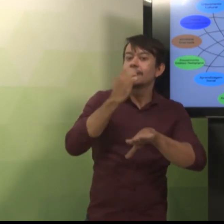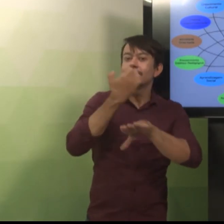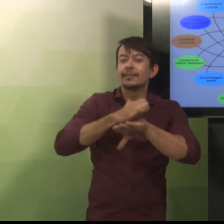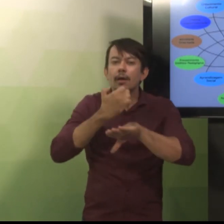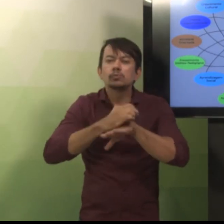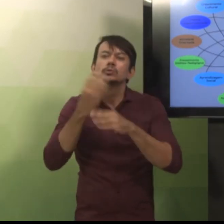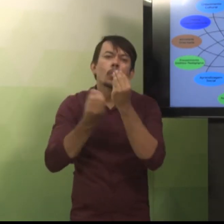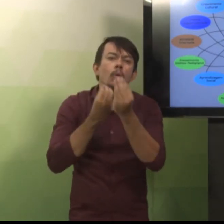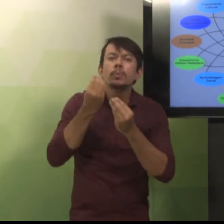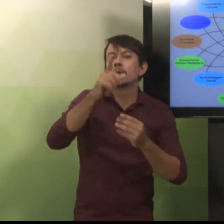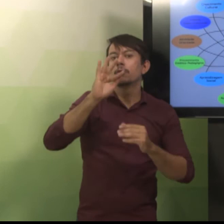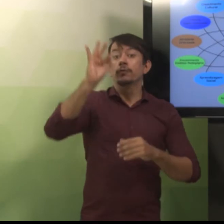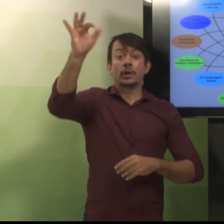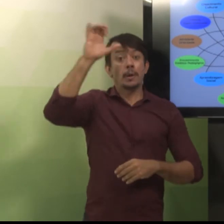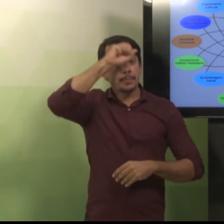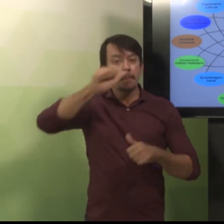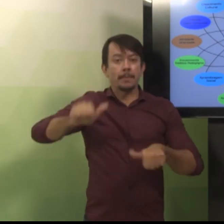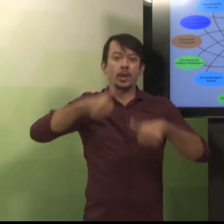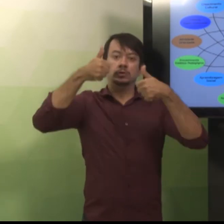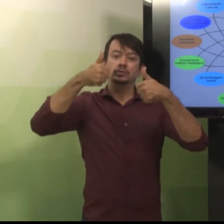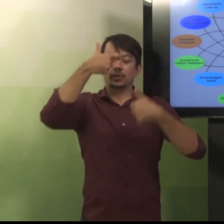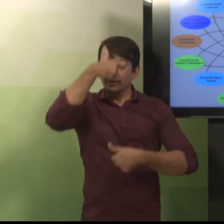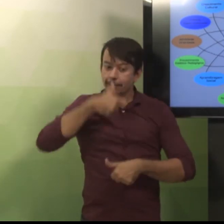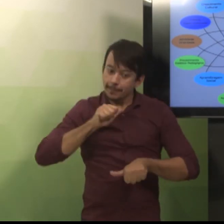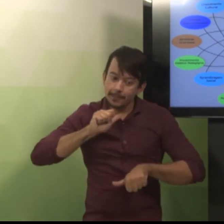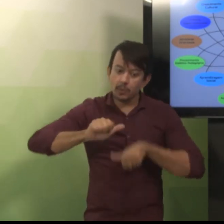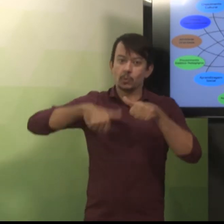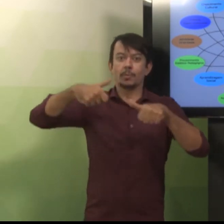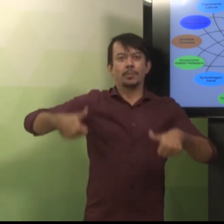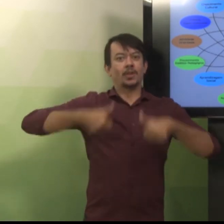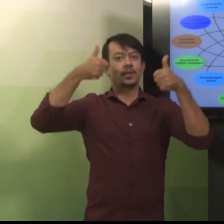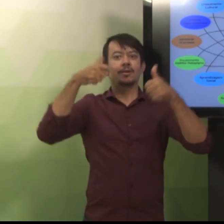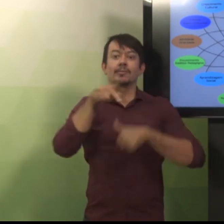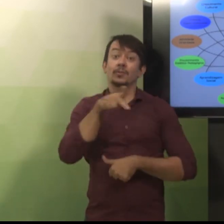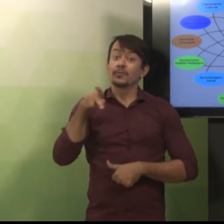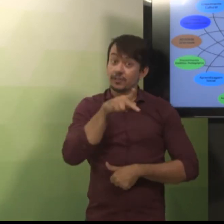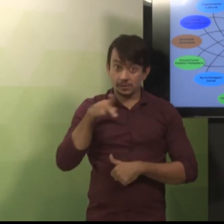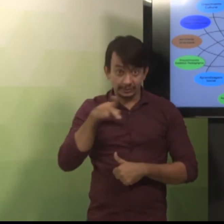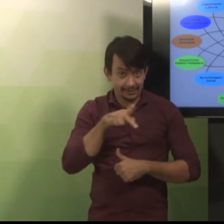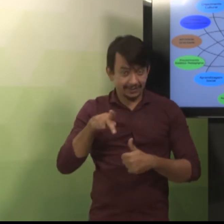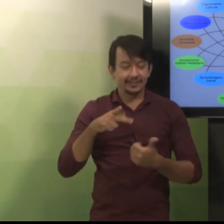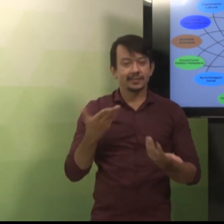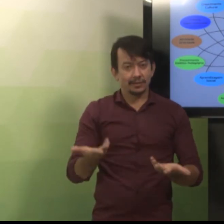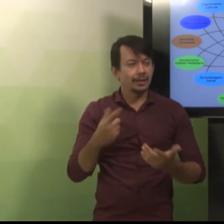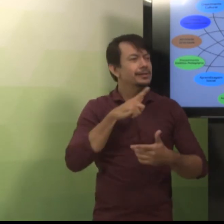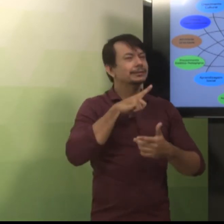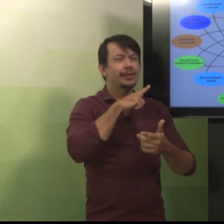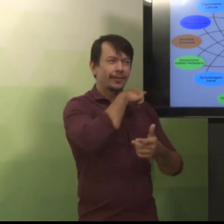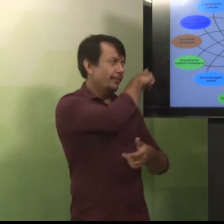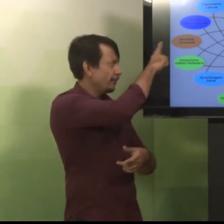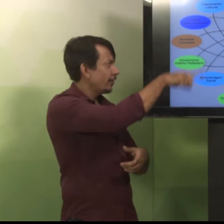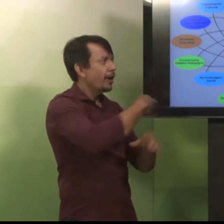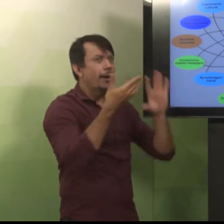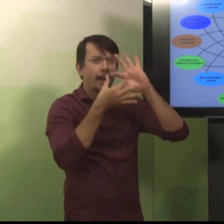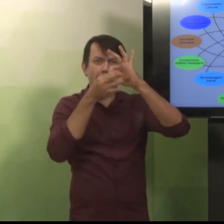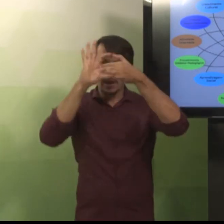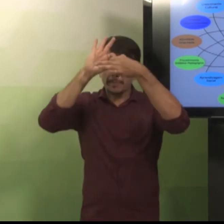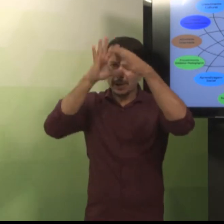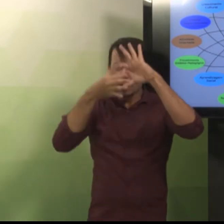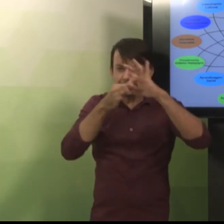vocês o estágio, para que futuramente vocês possam ser professores melhores. Então,